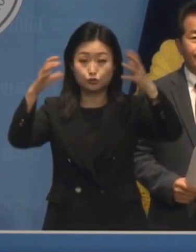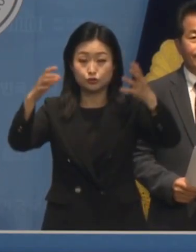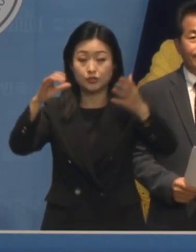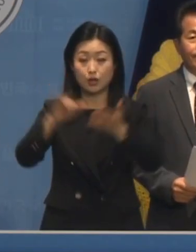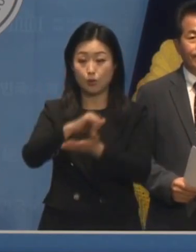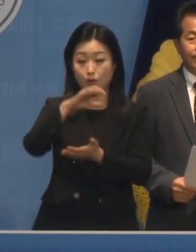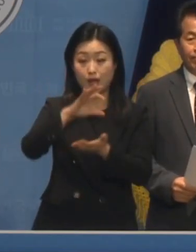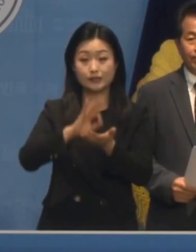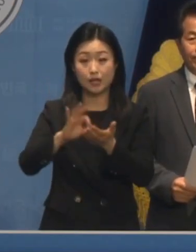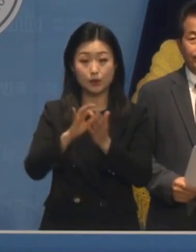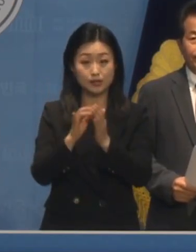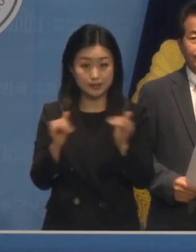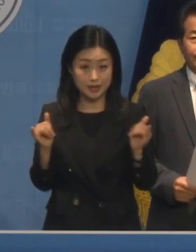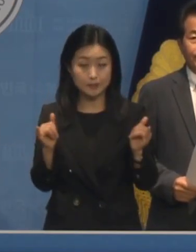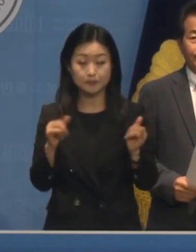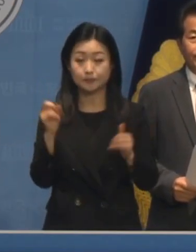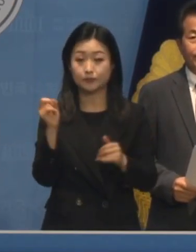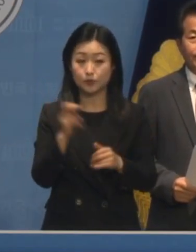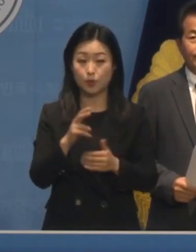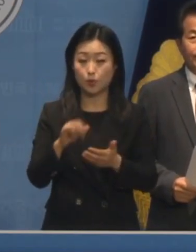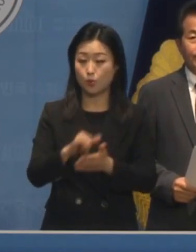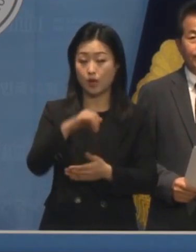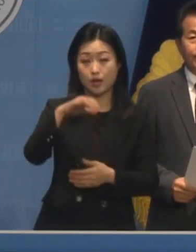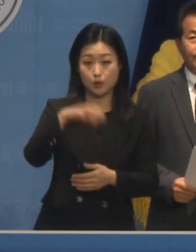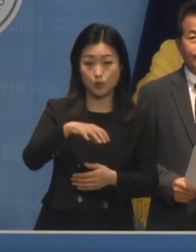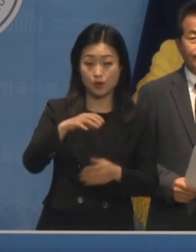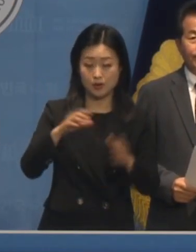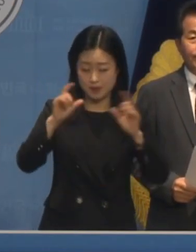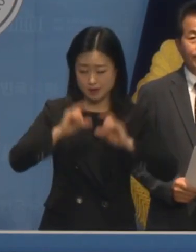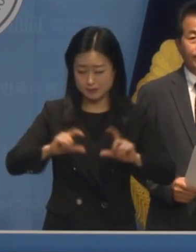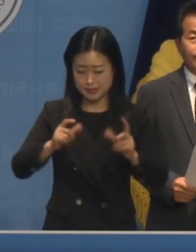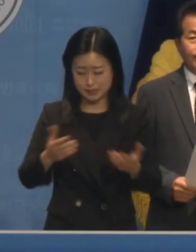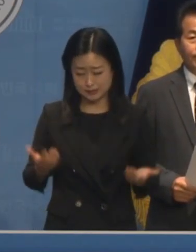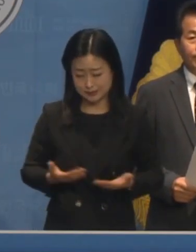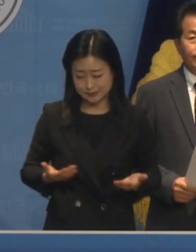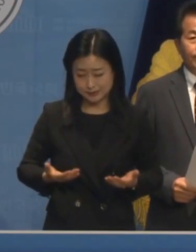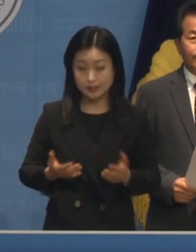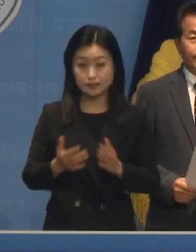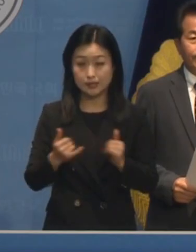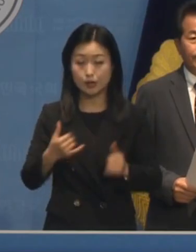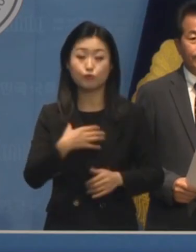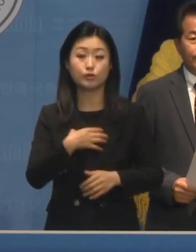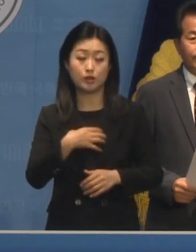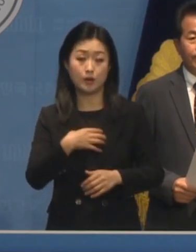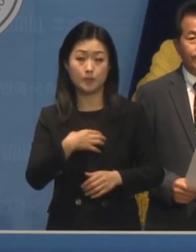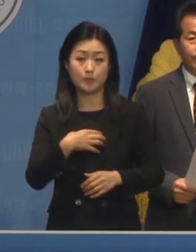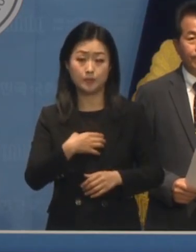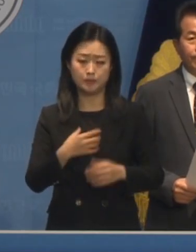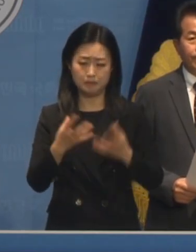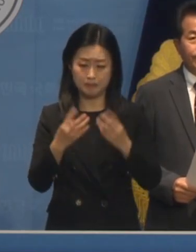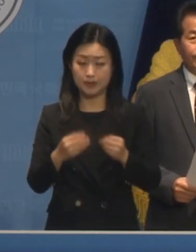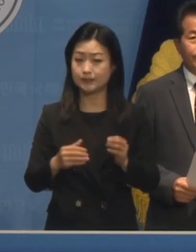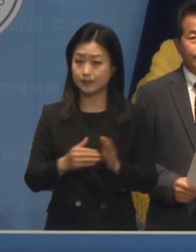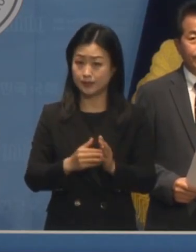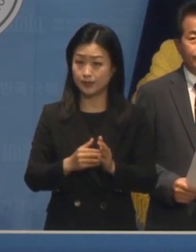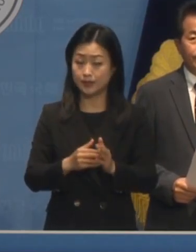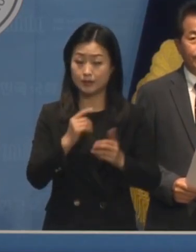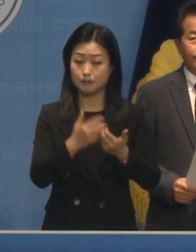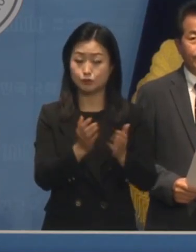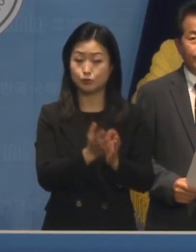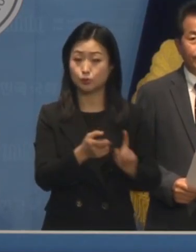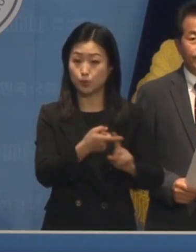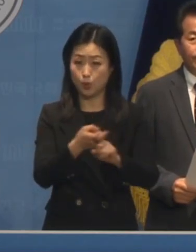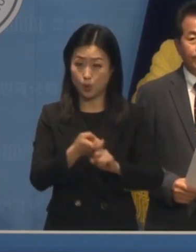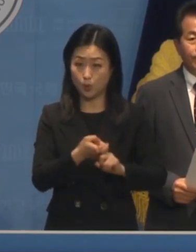이용하는 수의 시민과 공항에서 밤낮없이 일하는 노동자들의 안전을 기대하기가 어려워 민주노총